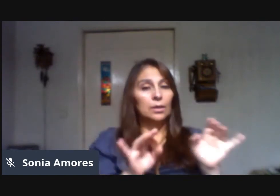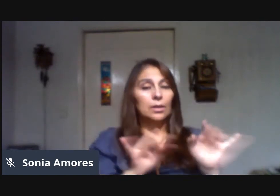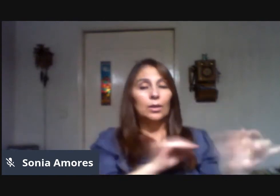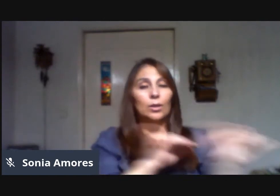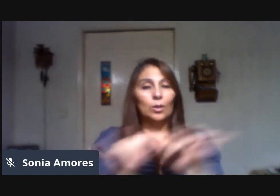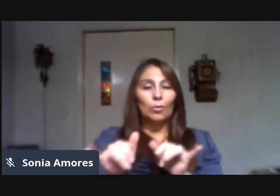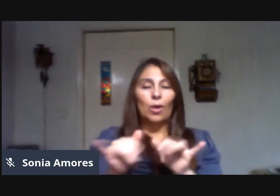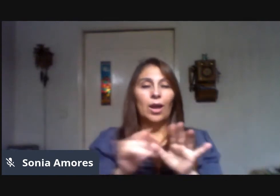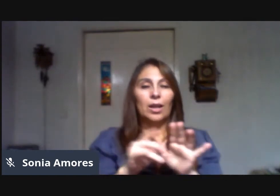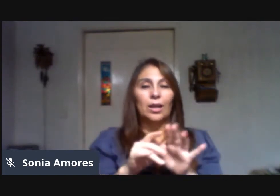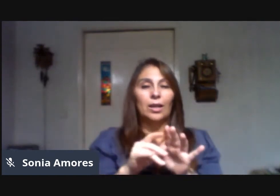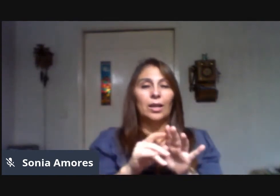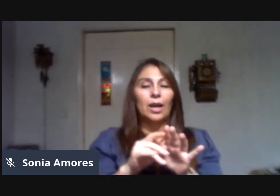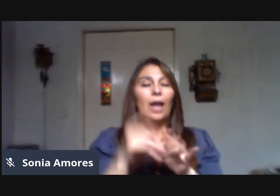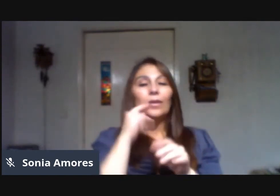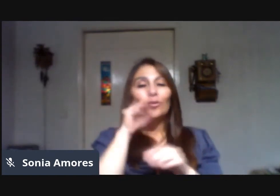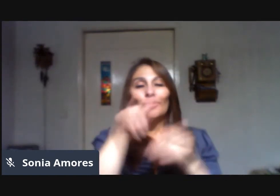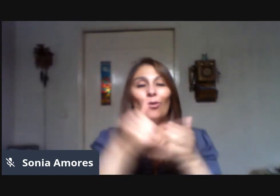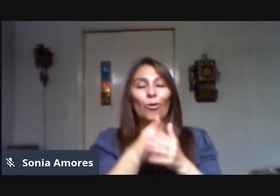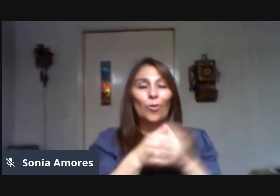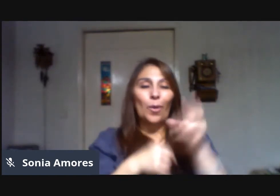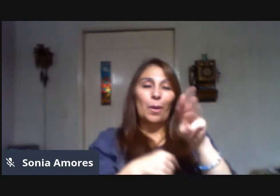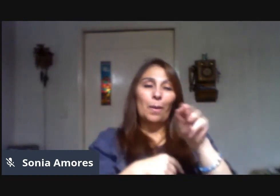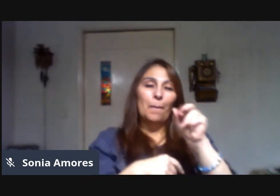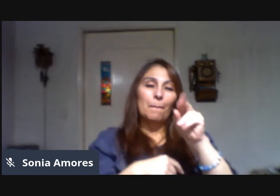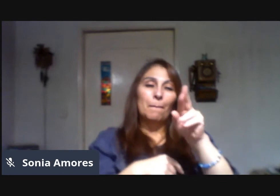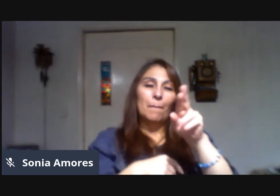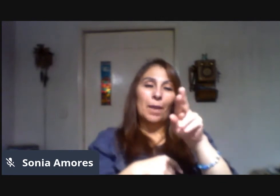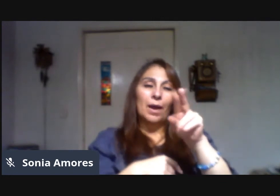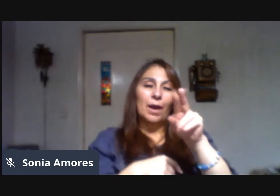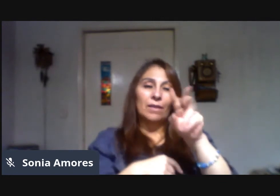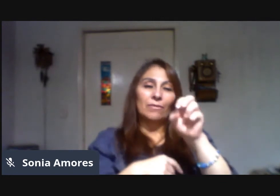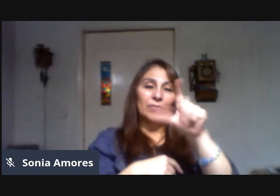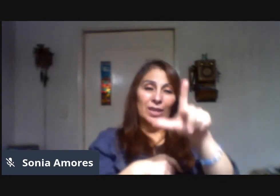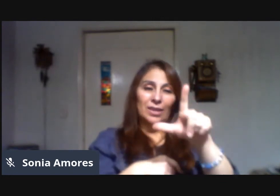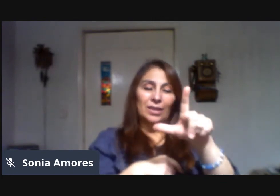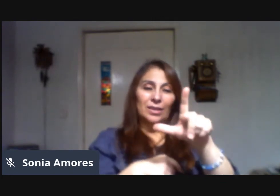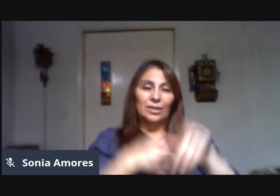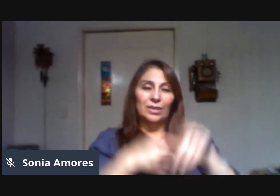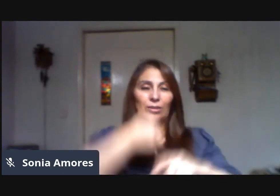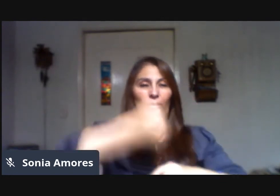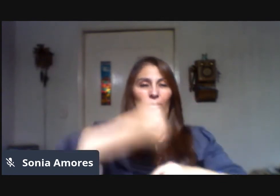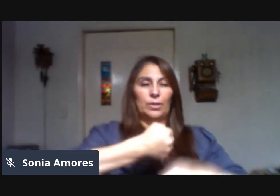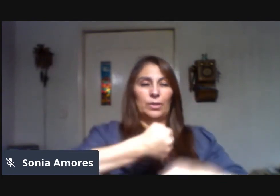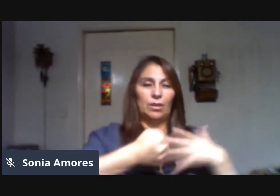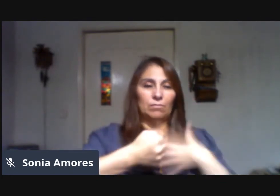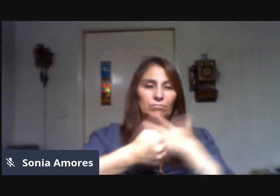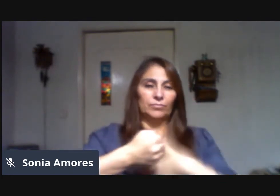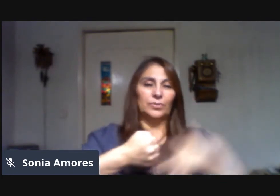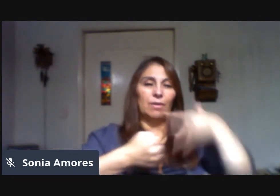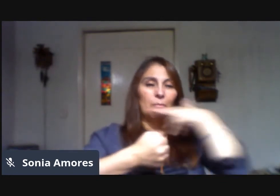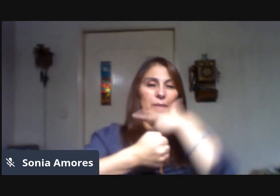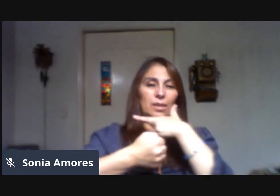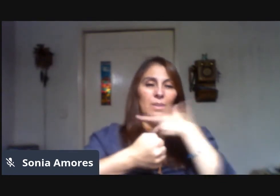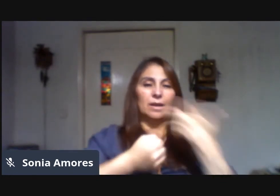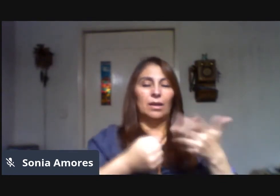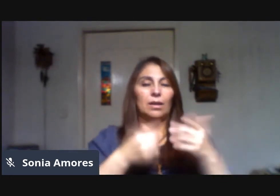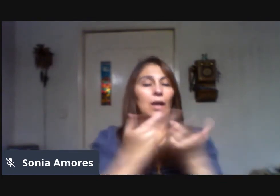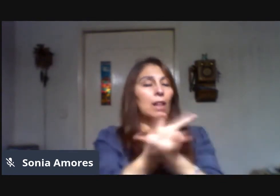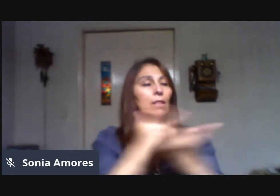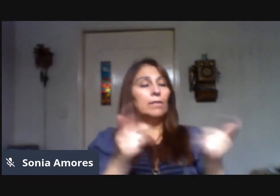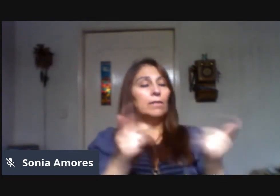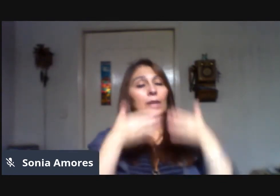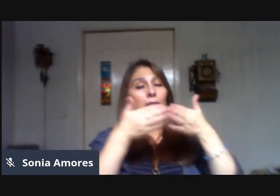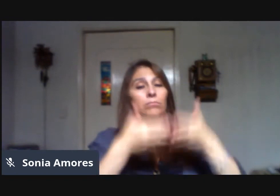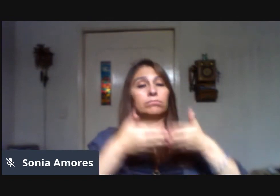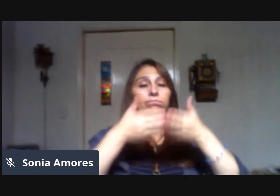de Marvel, al mejor estilo de Capitán América, defendiendo la libertad de navegación